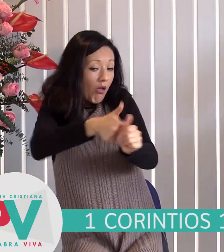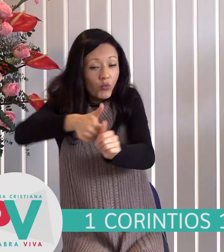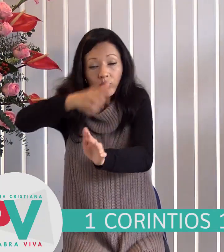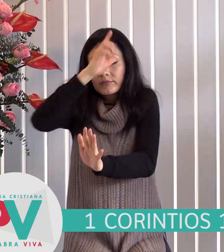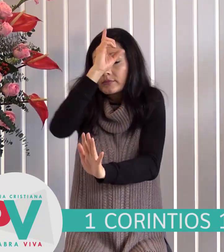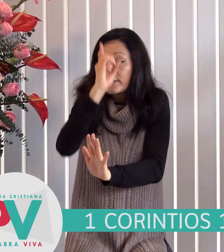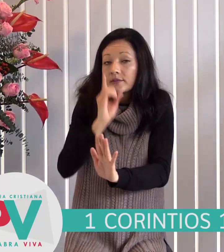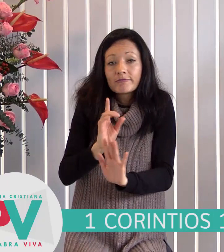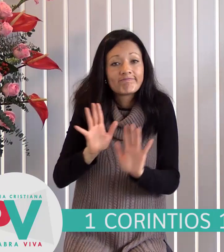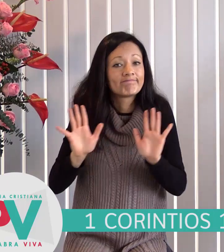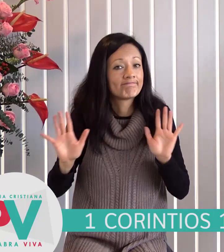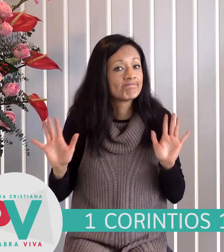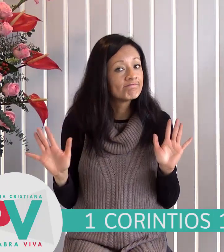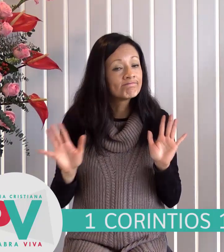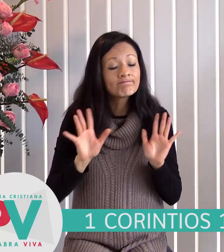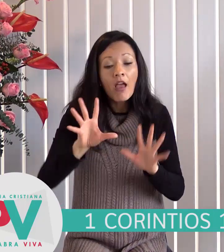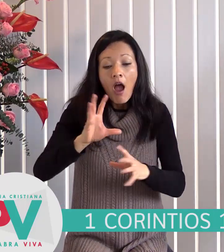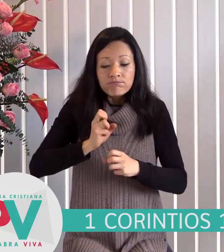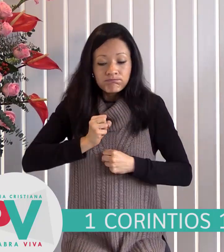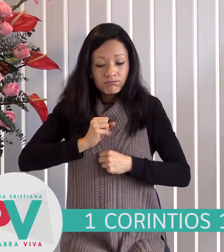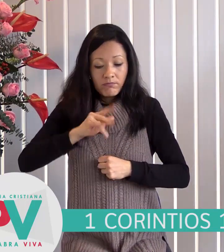su propio camino.